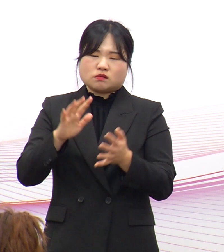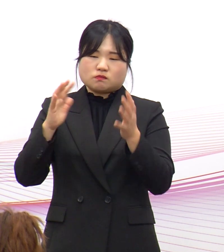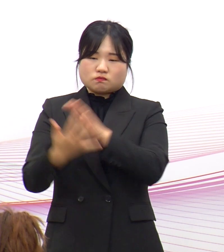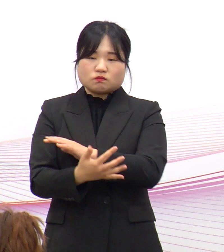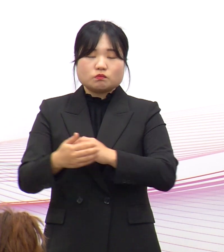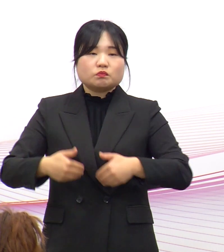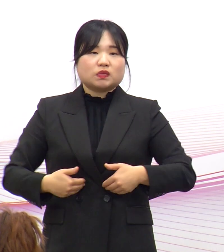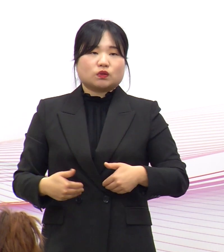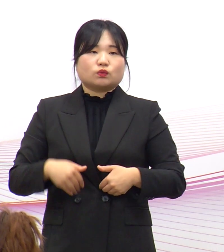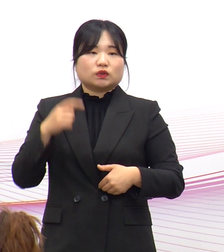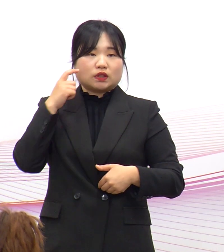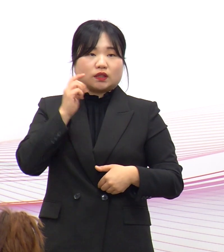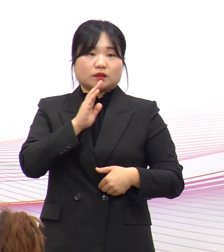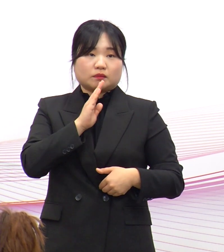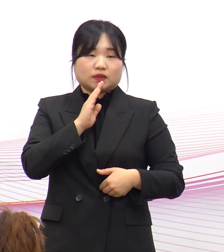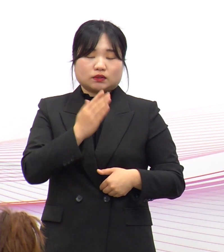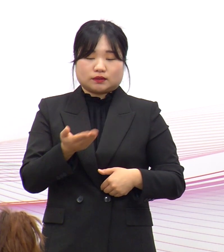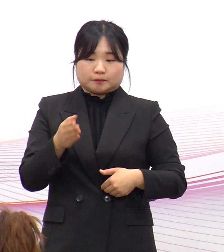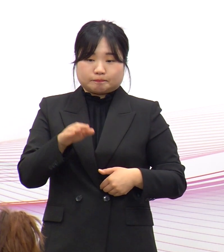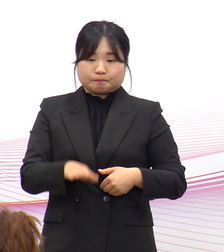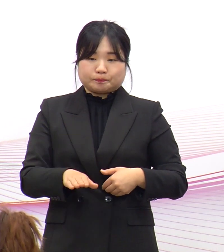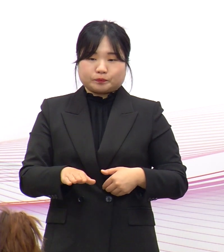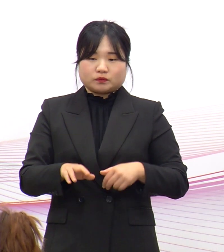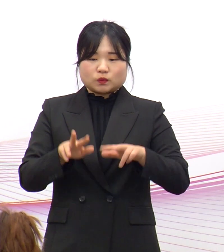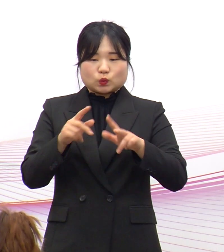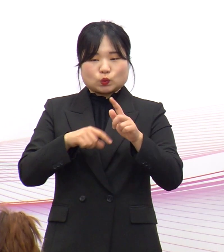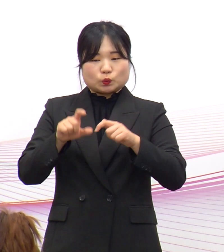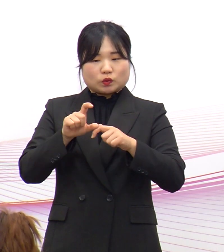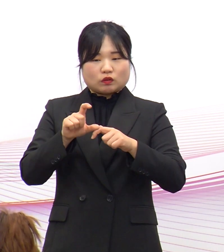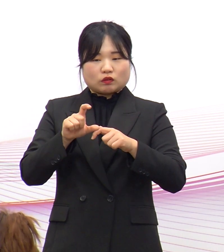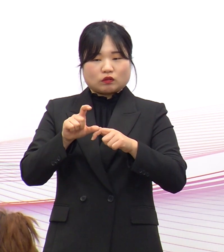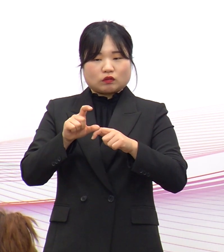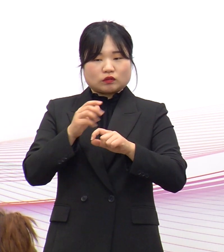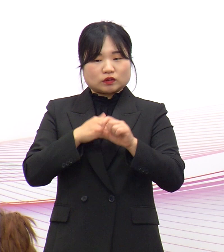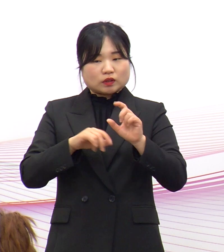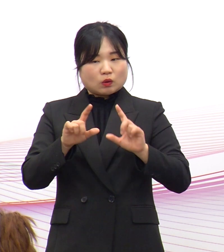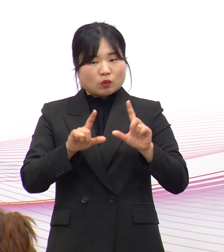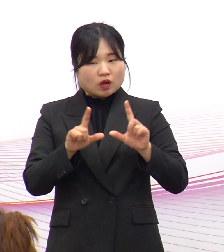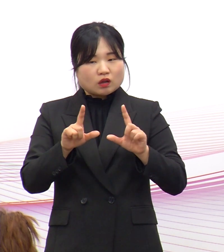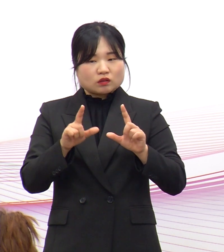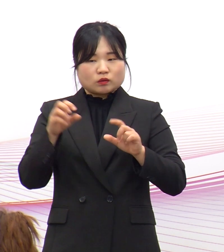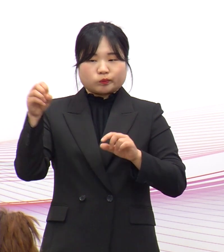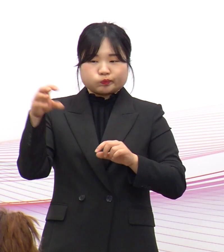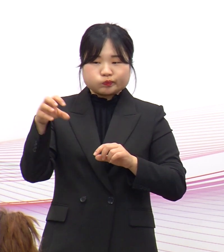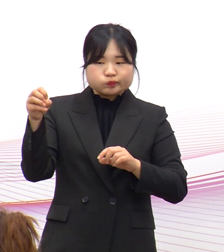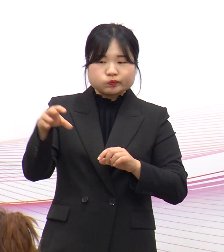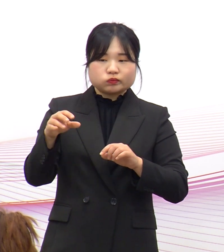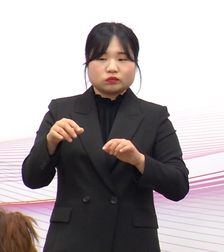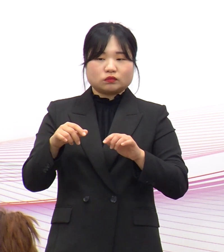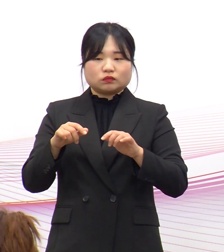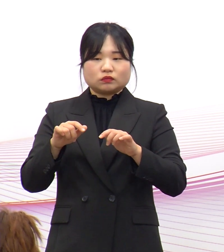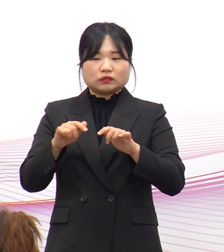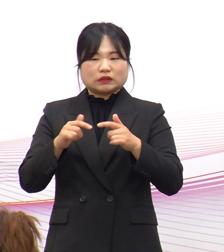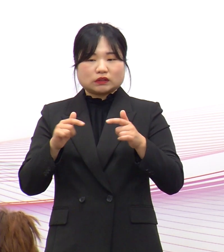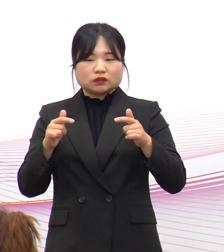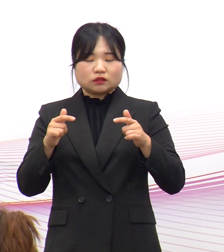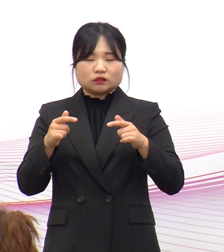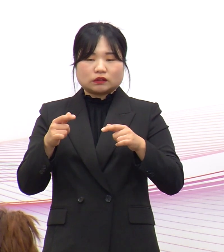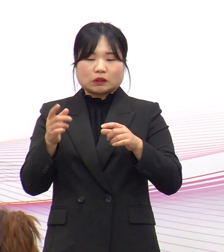있습니다. 그렇지만 좀 더 경관 조명이나 이런 거 좀 더 실시 설계를 잘